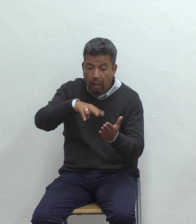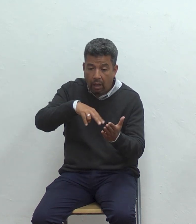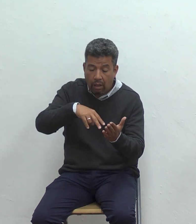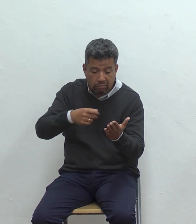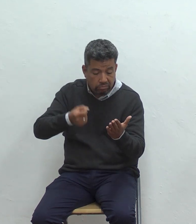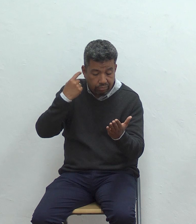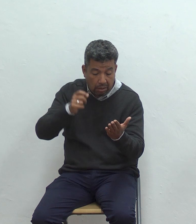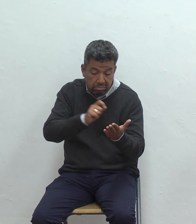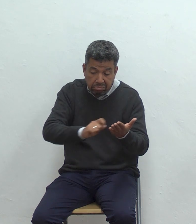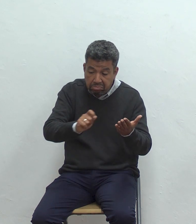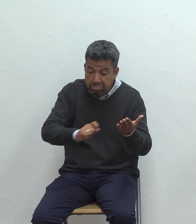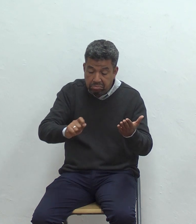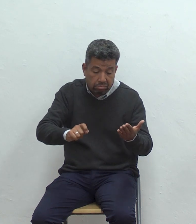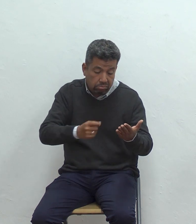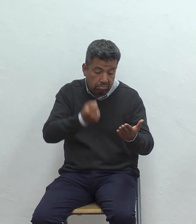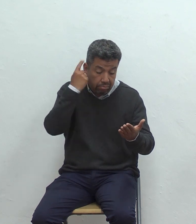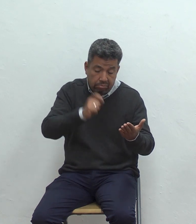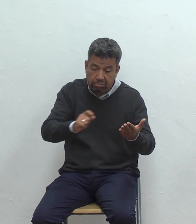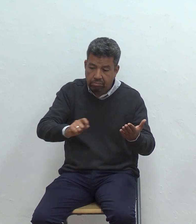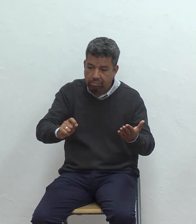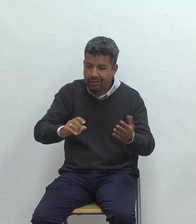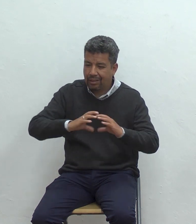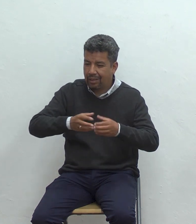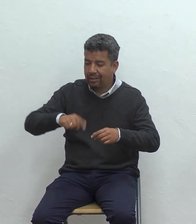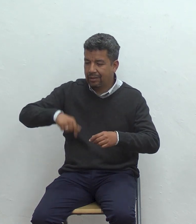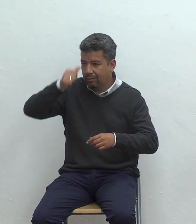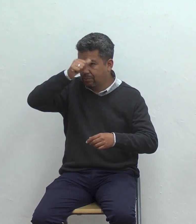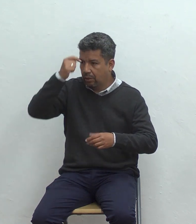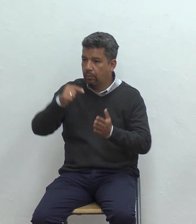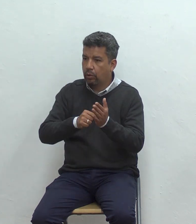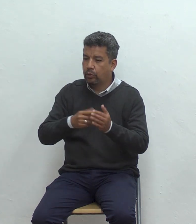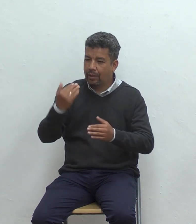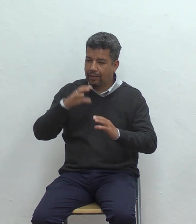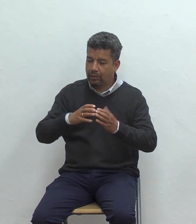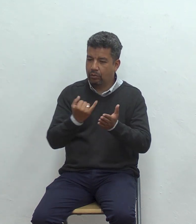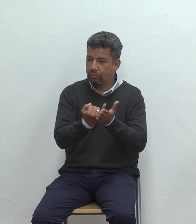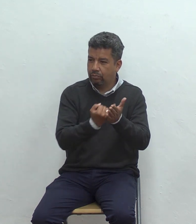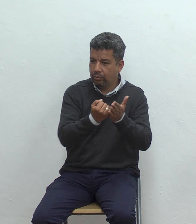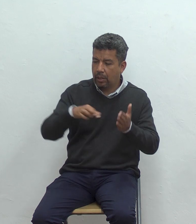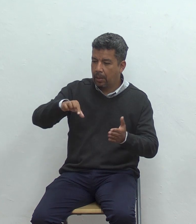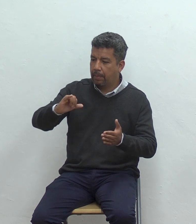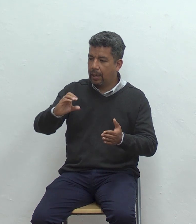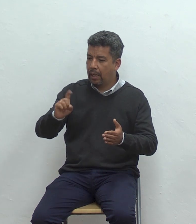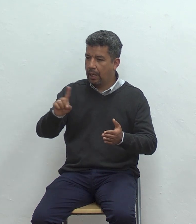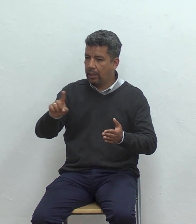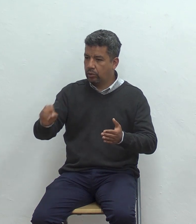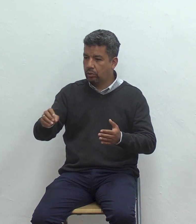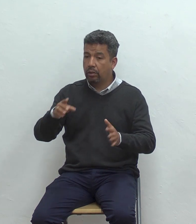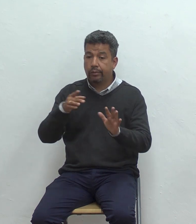no lo entendían. Esa era la clase de la semana pasada de escuela dominical. Por eso Picasso tuvo que explicar qué era su obra, ¿no? Quedé